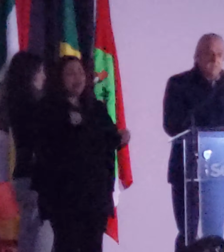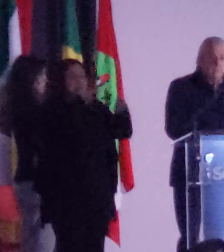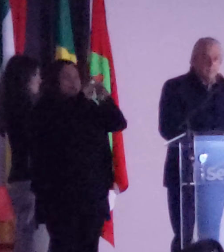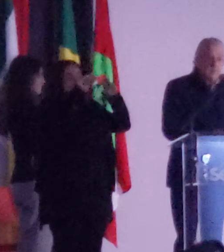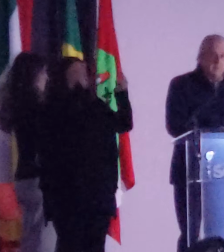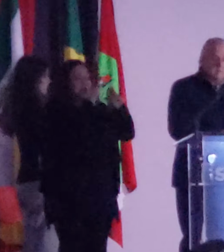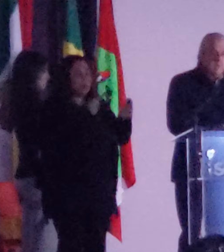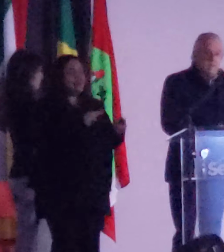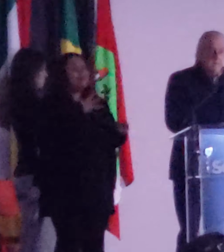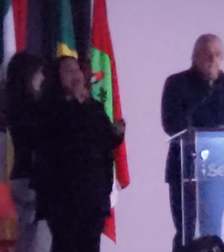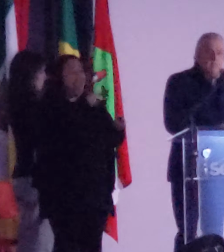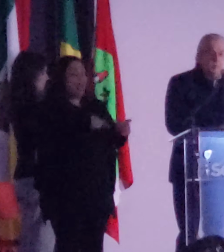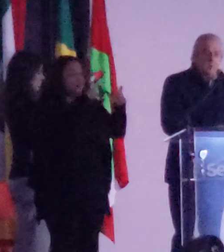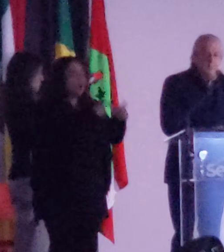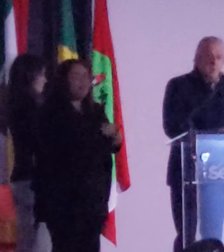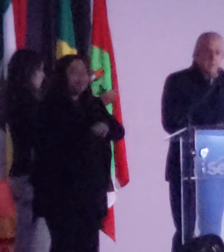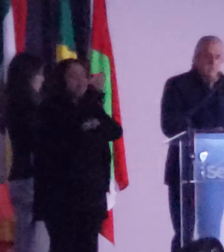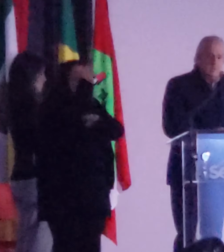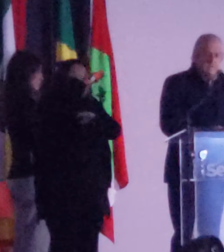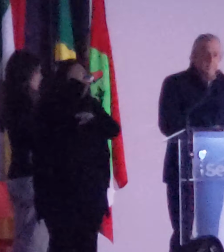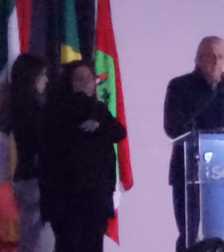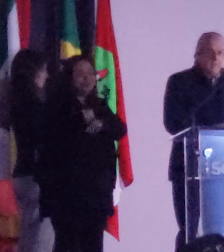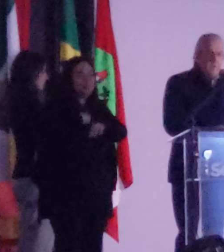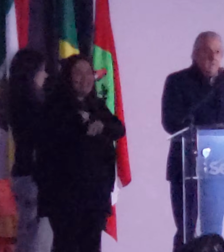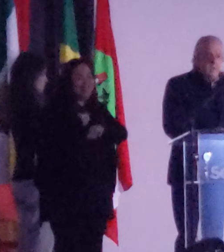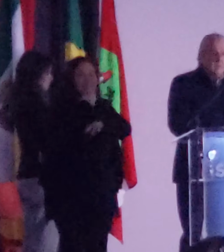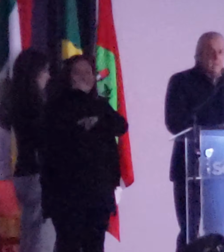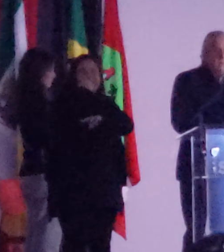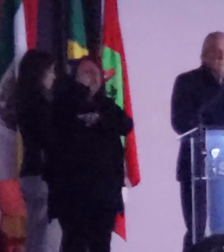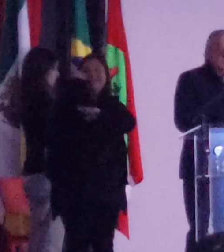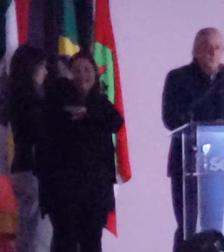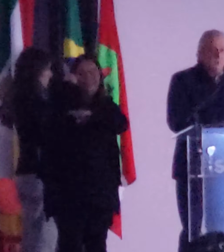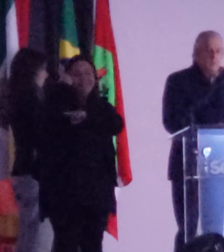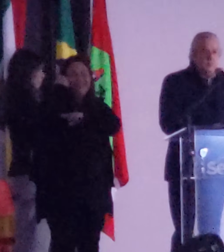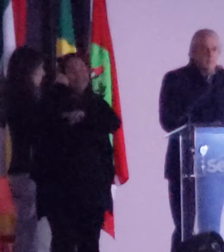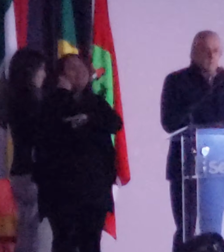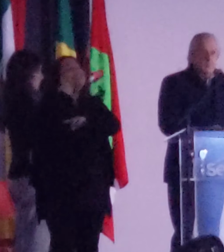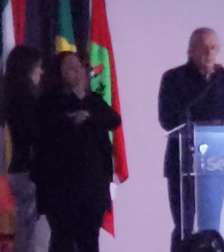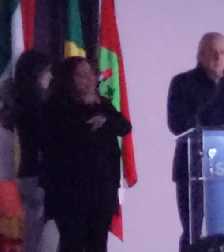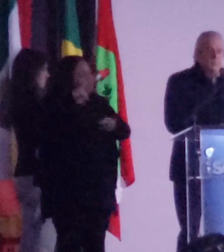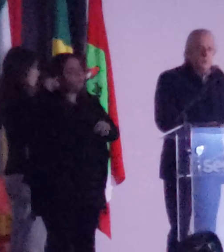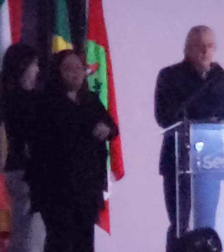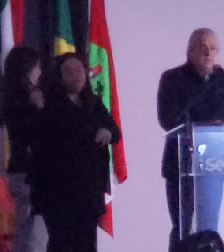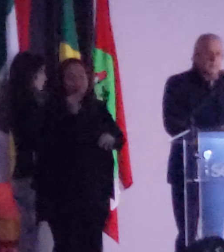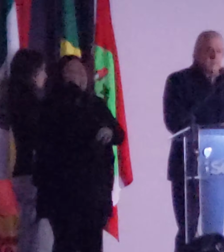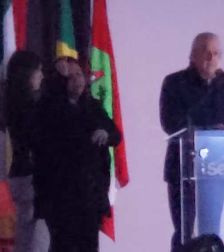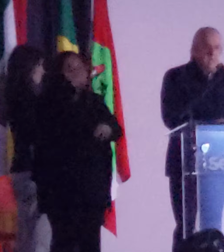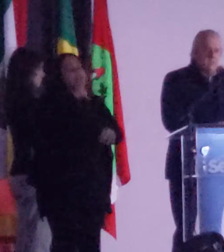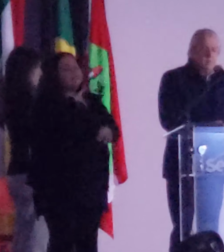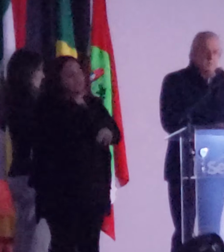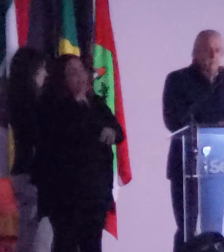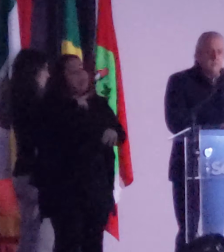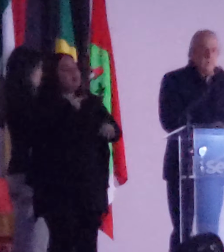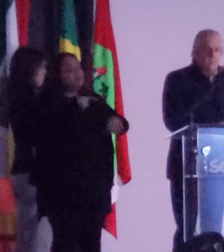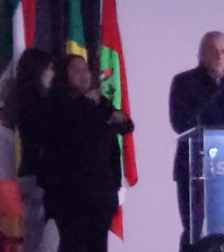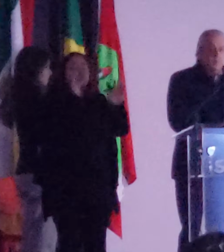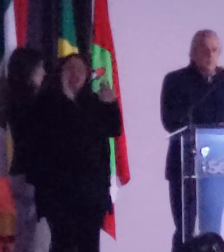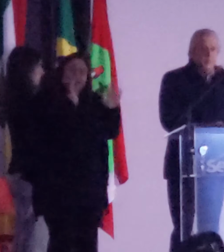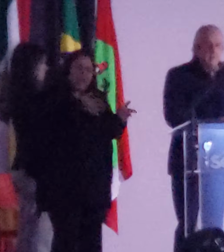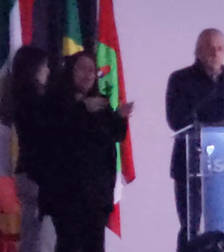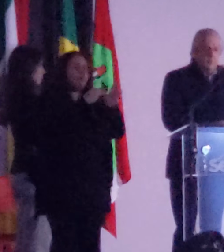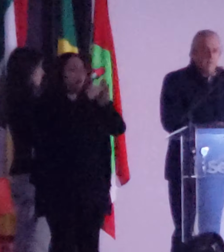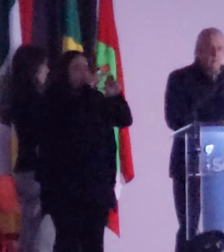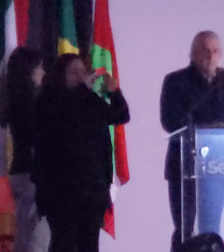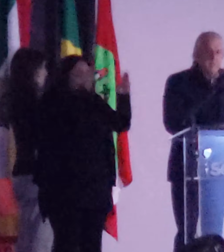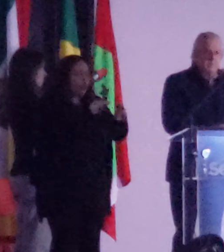casa que guarda memórias. Isso é muito importante. De pronto, tanto o governo passado,